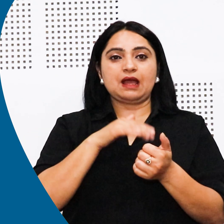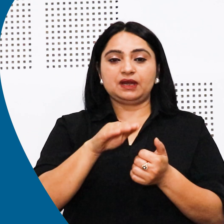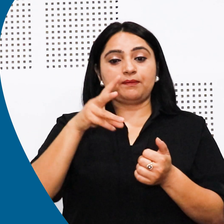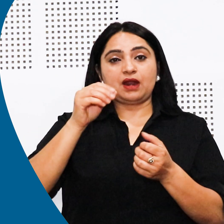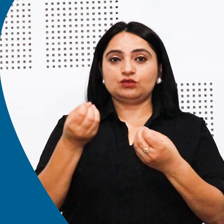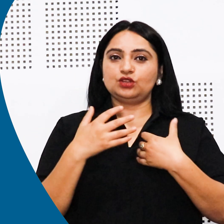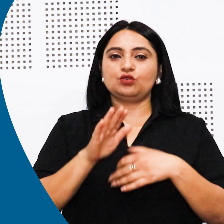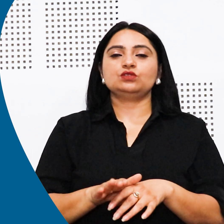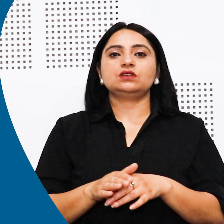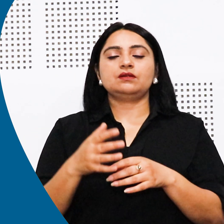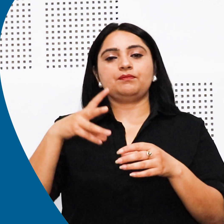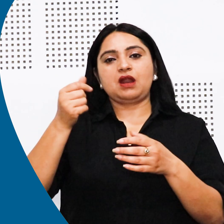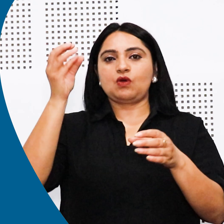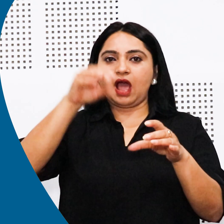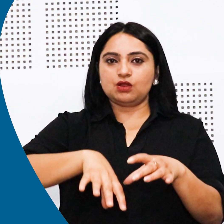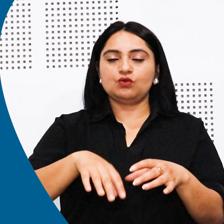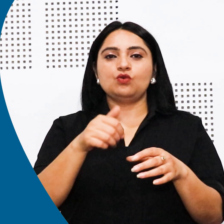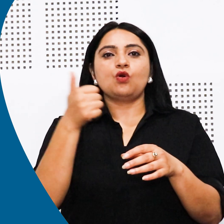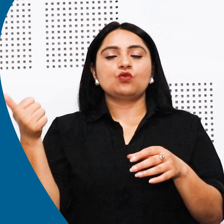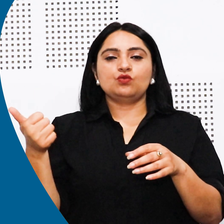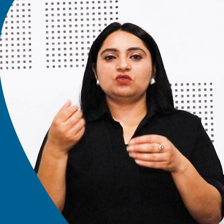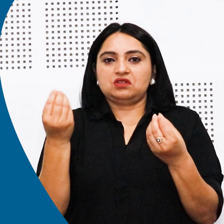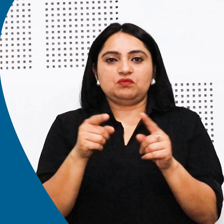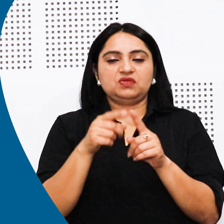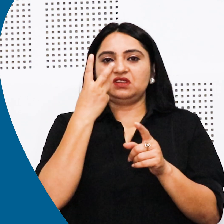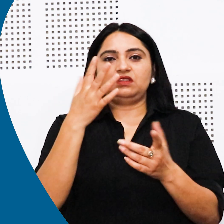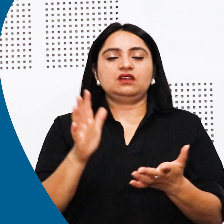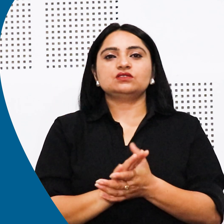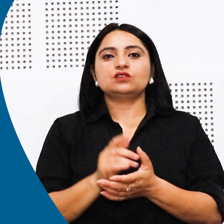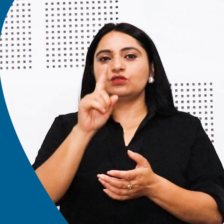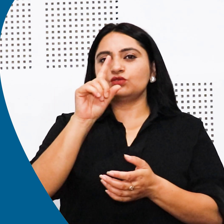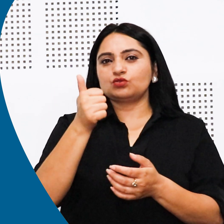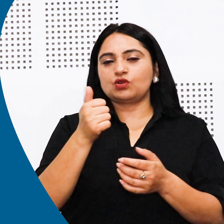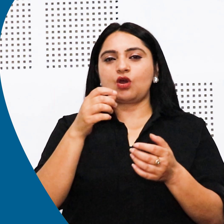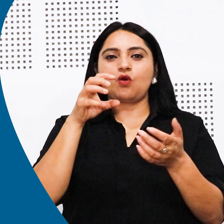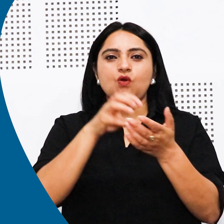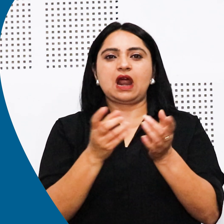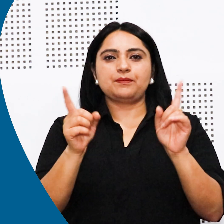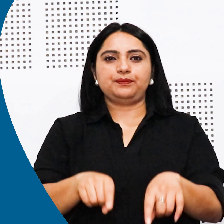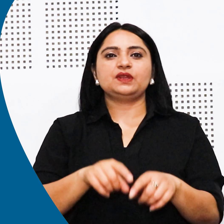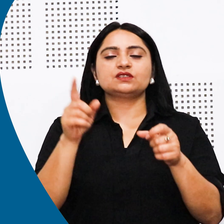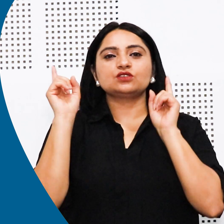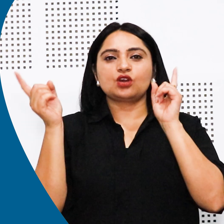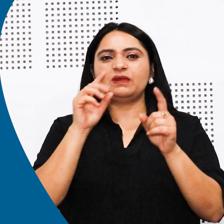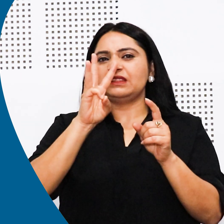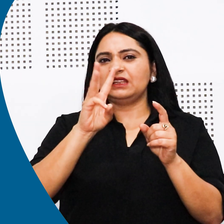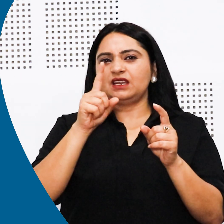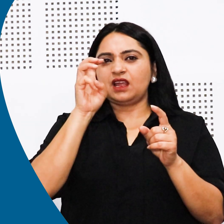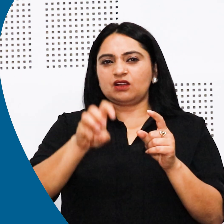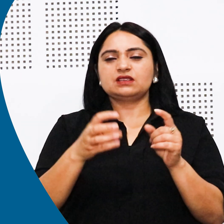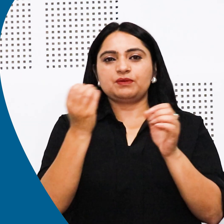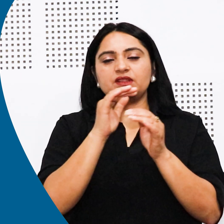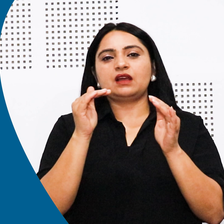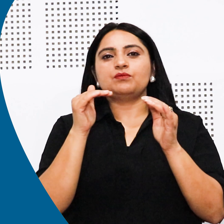माटो हाल्ने भनेर यहाँ हालियो के माटो, अब अरू त्यस्तो केही पनि देखिन्न। 16 वडामा विभाजित नगरपालिकामा 31,000 भन्दा धेरै घर